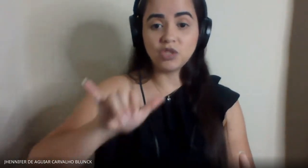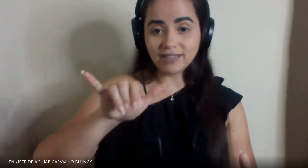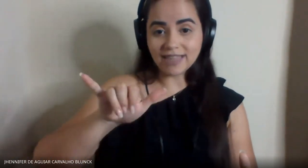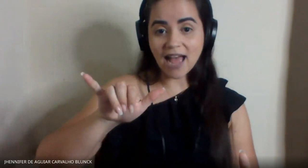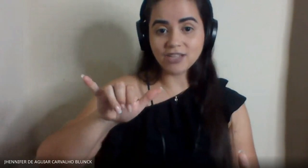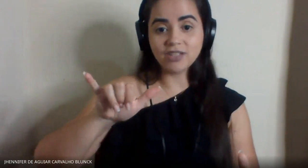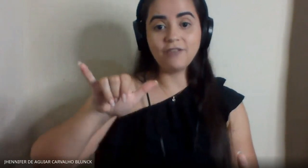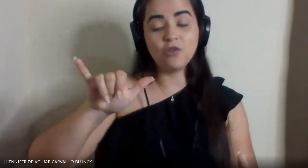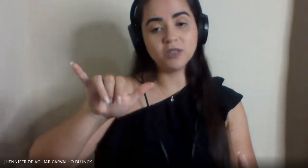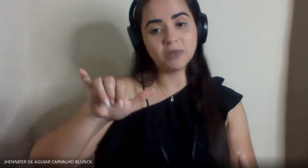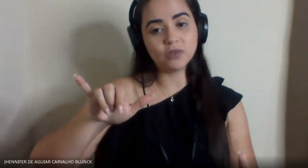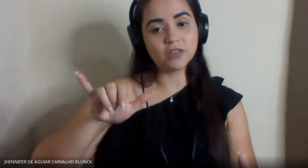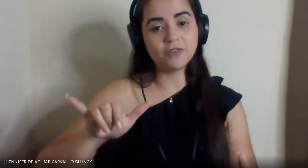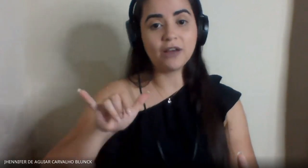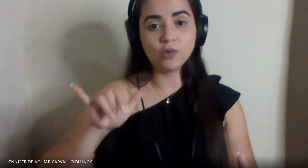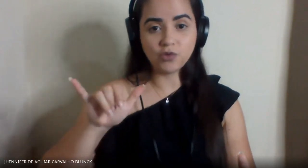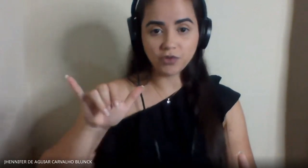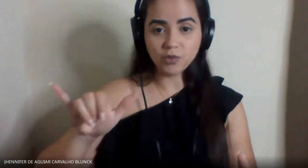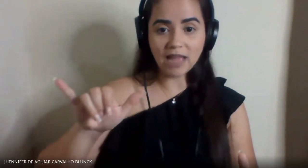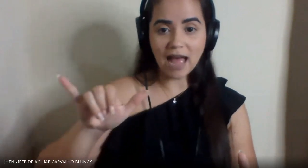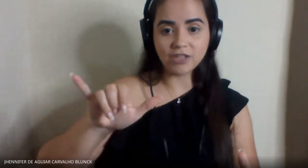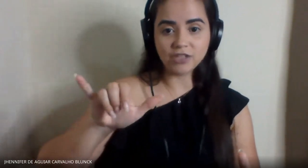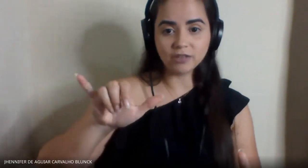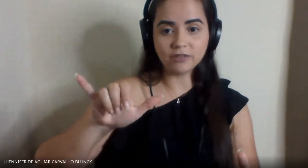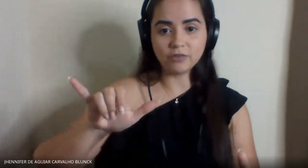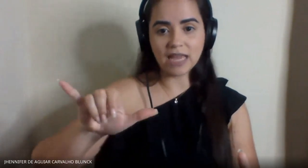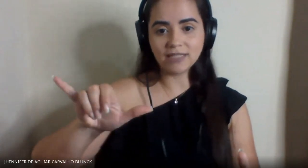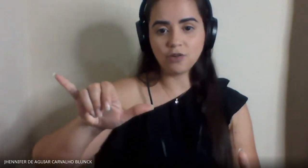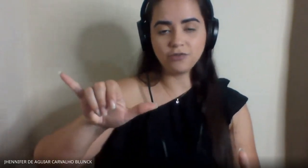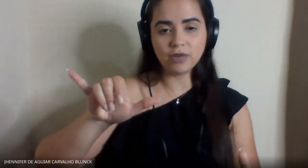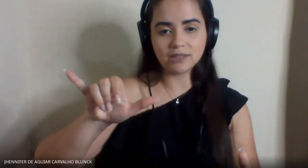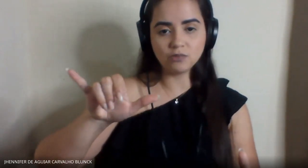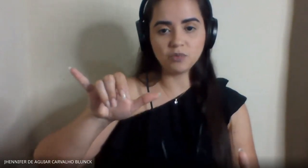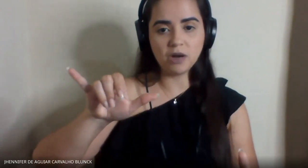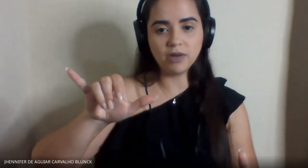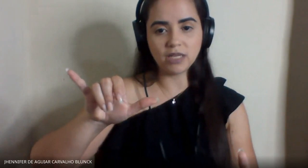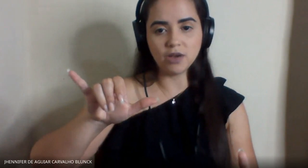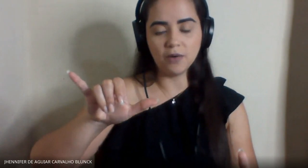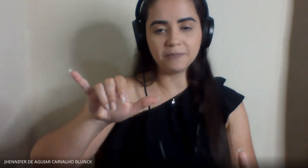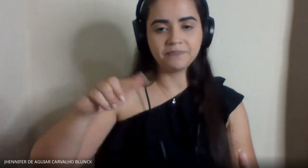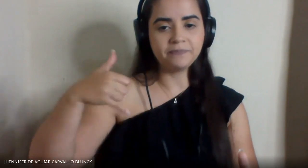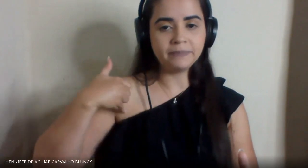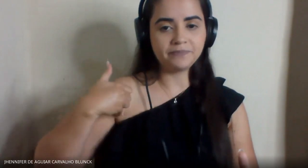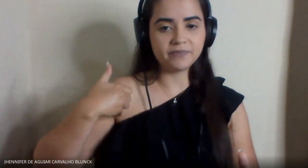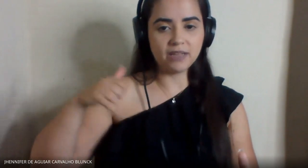caso de idade, teve algumas pessoas que ficaram com dificuldade. Então, você vai usar essa configuração de mão aqui, ó.